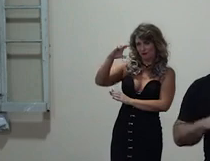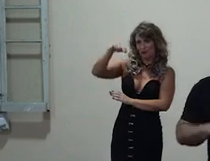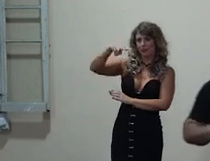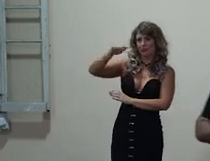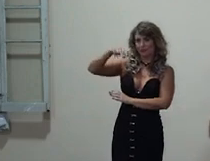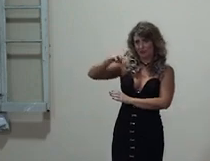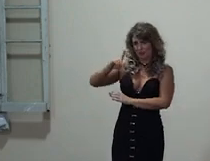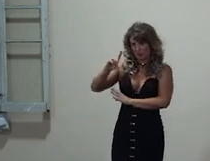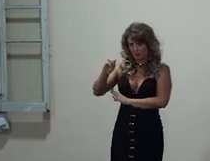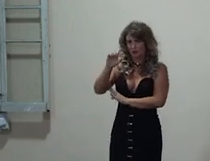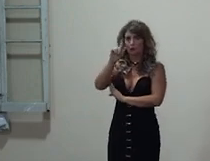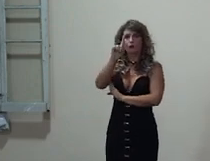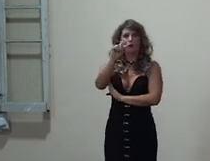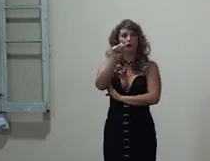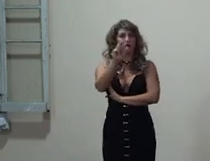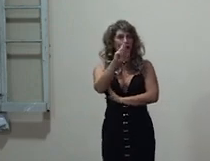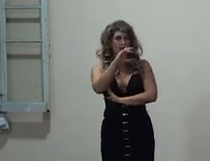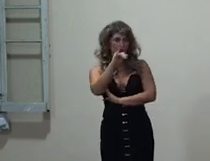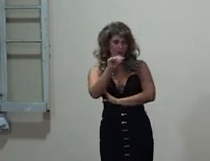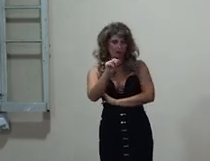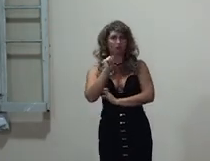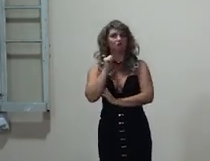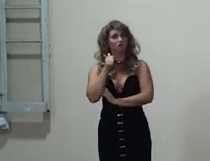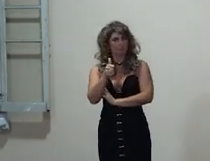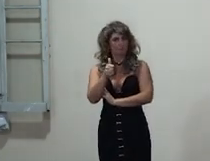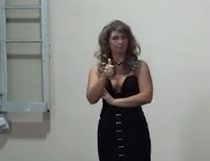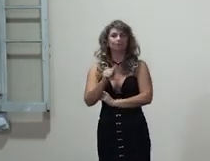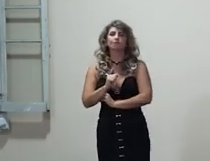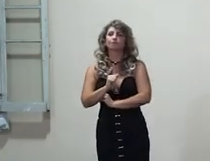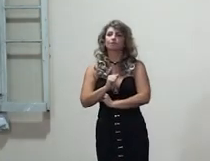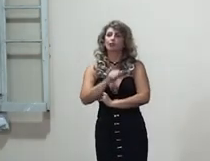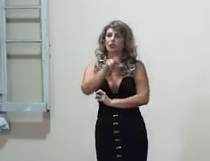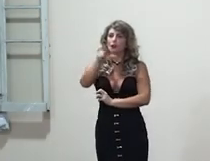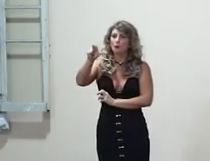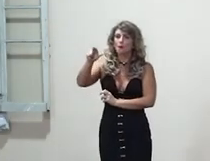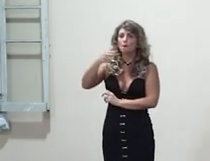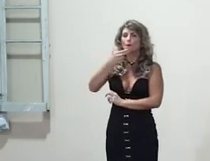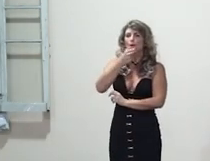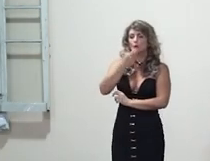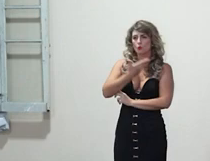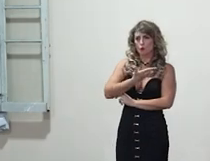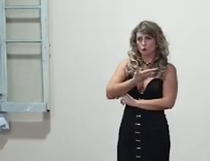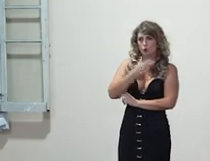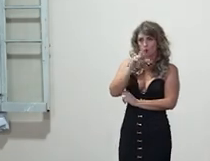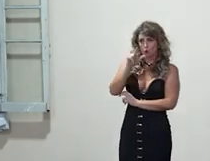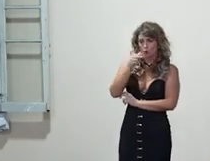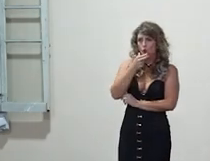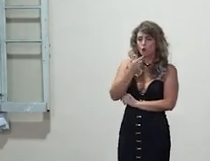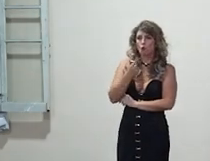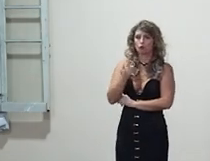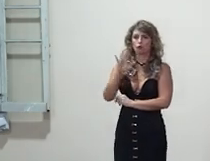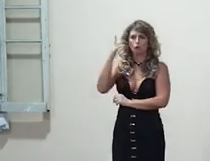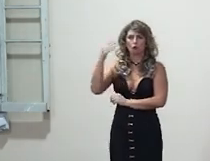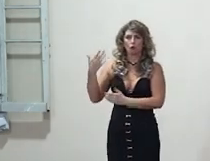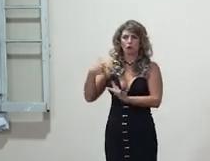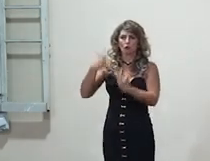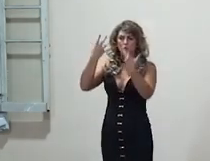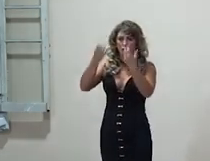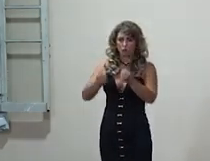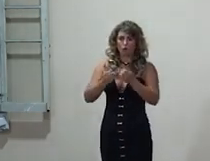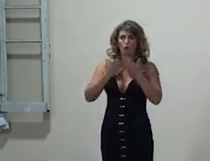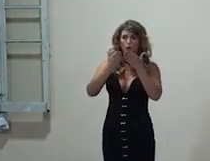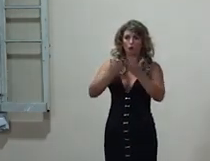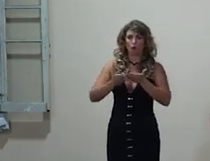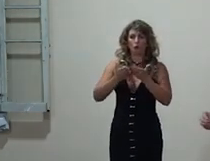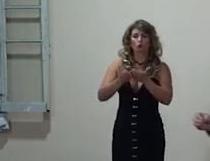Luiz Fernando Garcia. Muito bem. Meu irmão, algum tempo atrás, quando assumiu aqui a questão do Porto